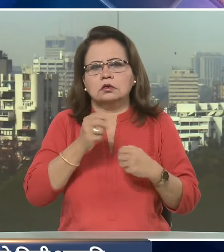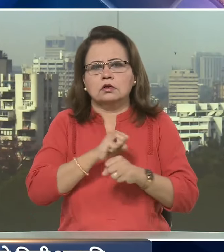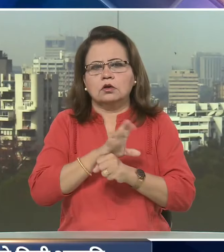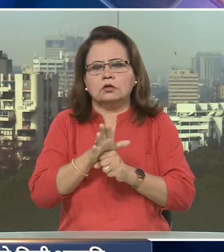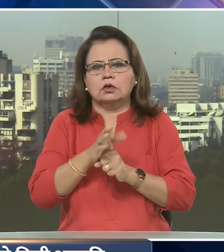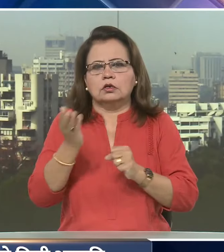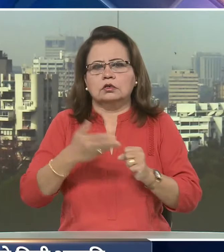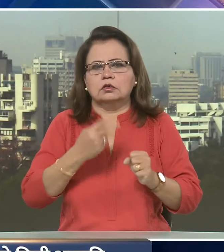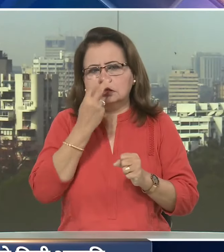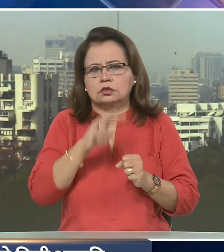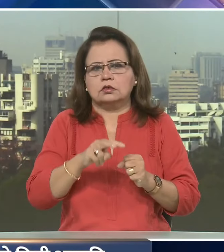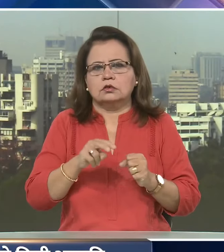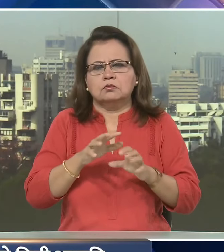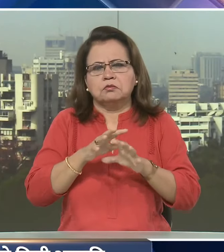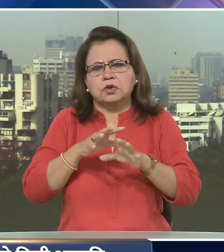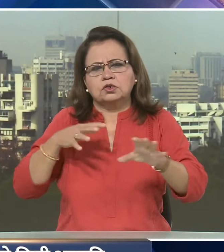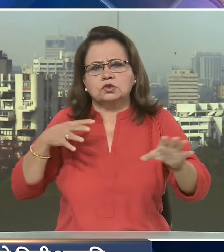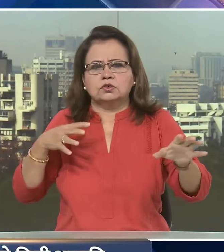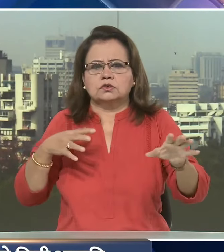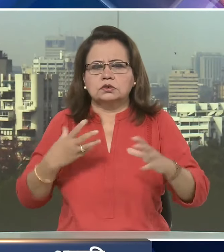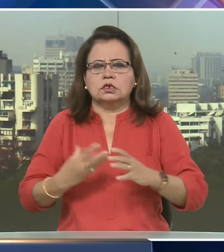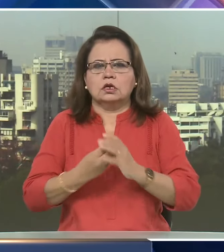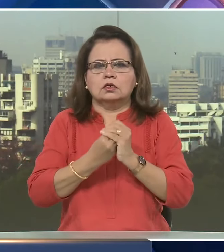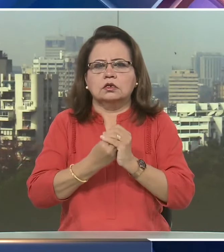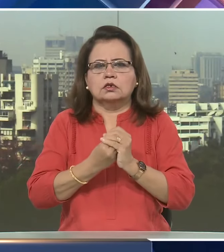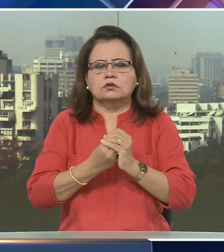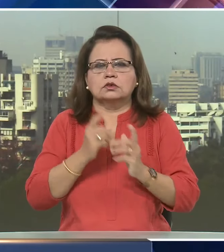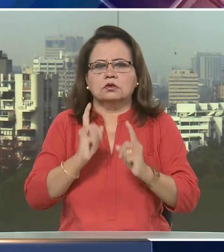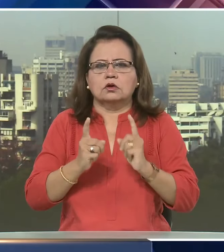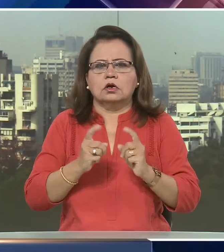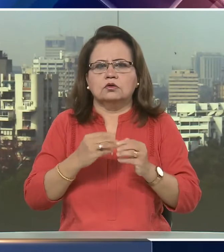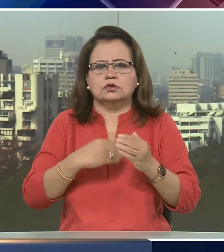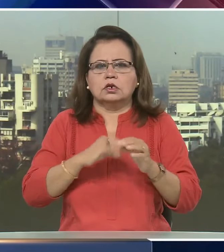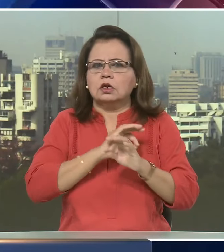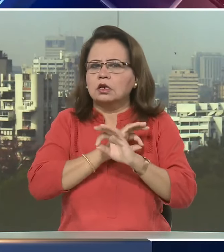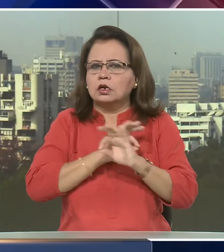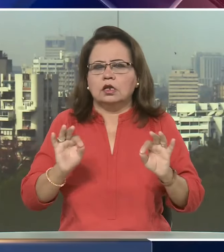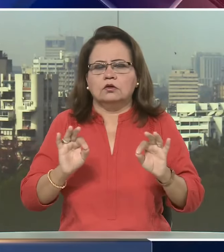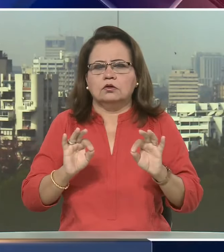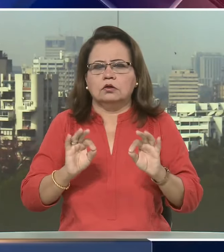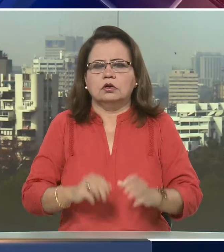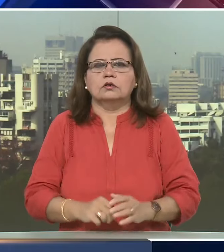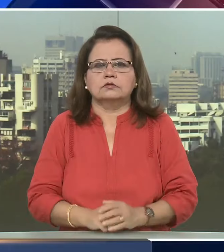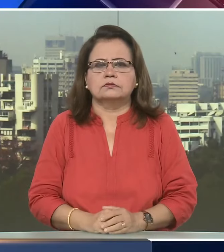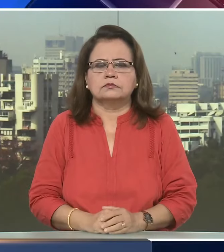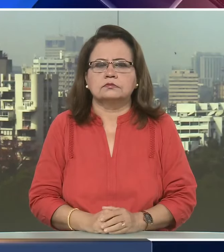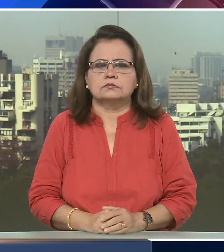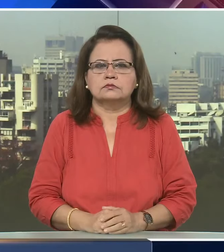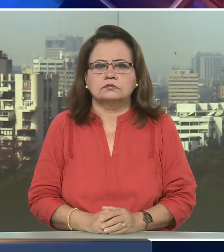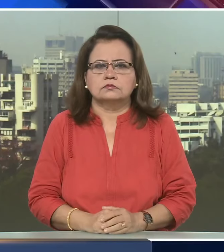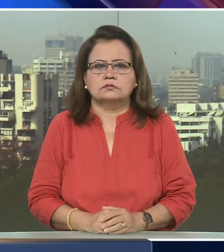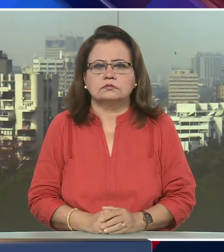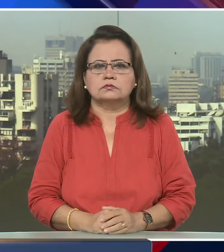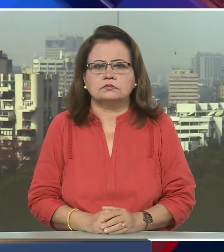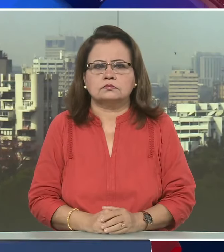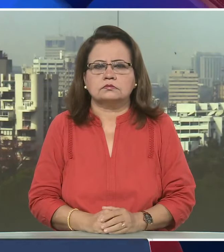कहा कि कोरोना महामारी के मद्देनजर बड़े जुलूसों सहित सार्वजनिक उत्सवों का आयोजन नहीं किया जाना चाहिए।